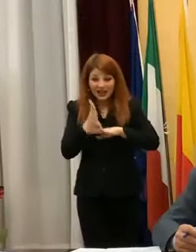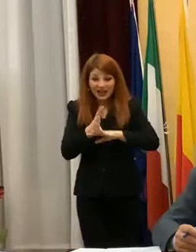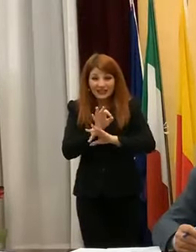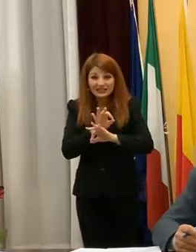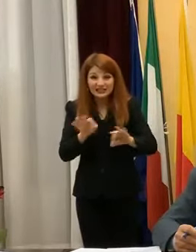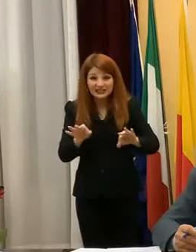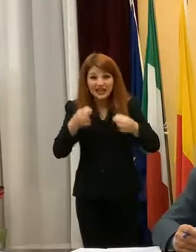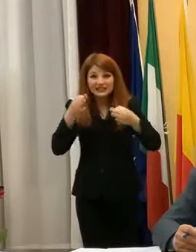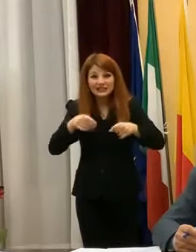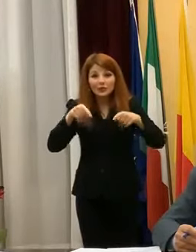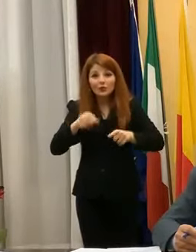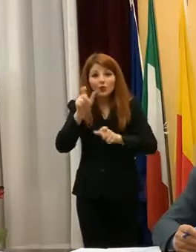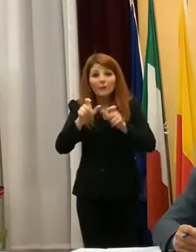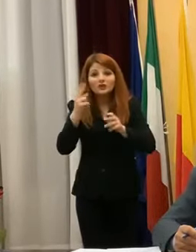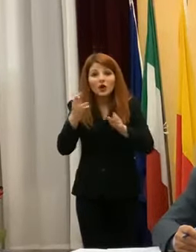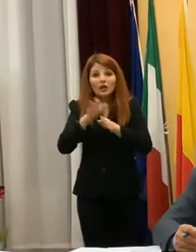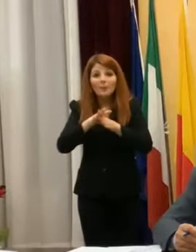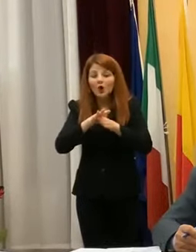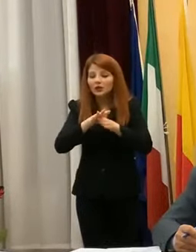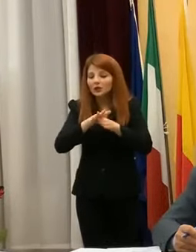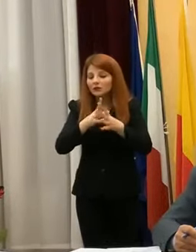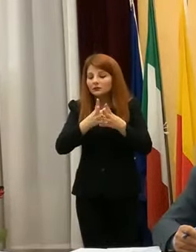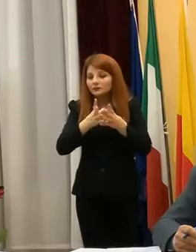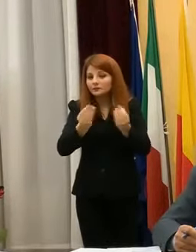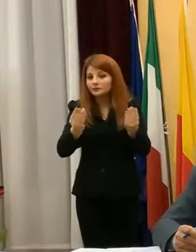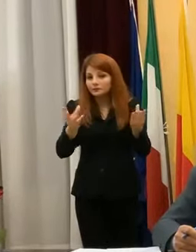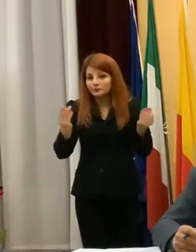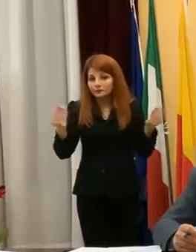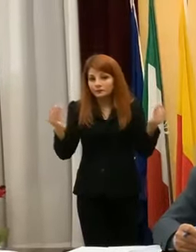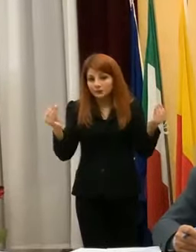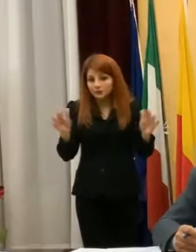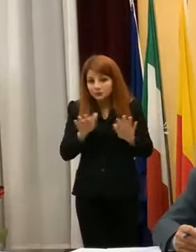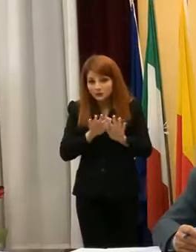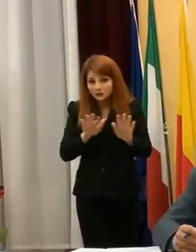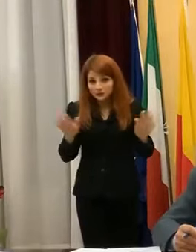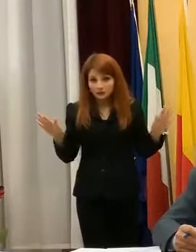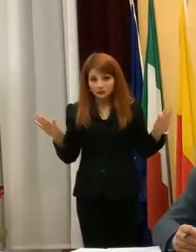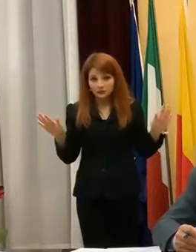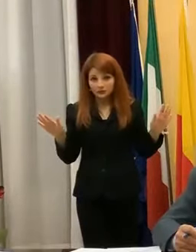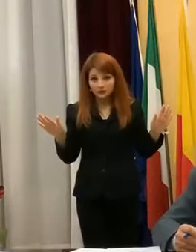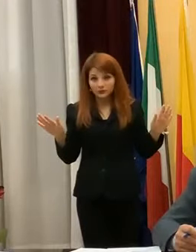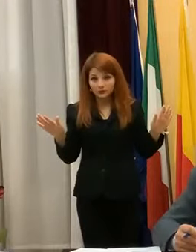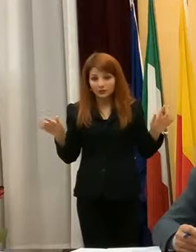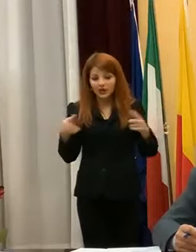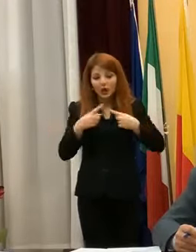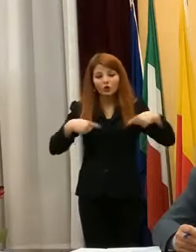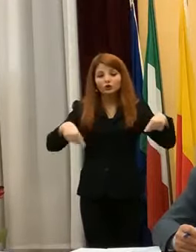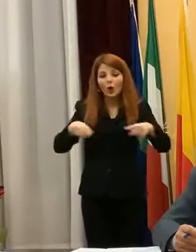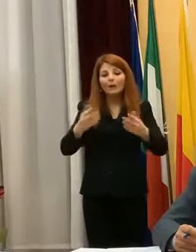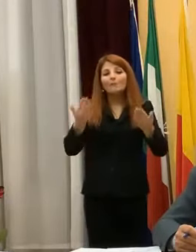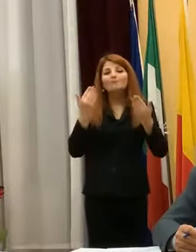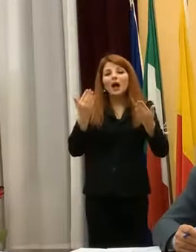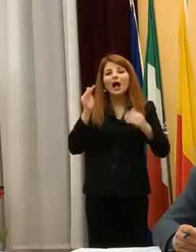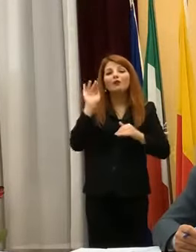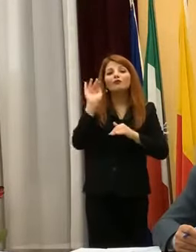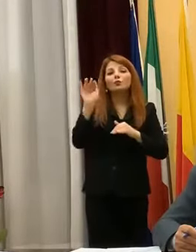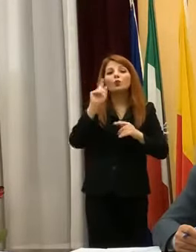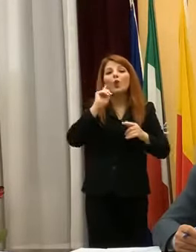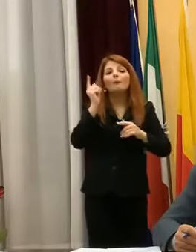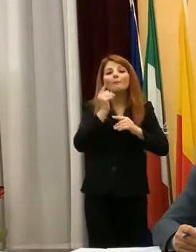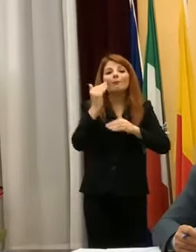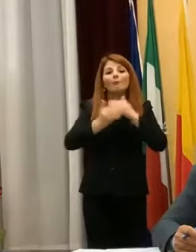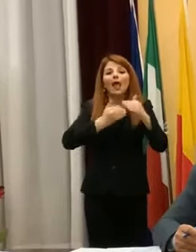non gliene fregava nulla. Noi siamo tanto sognatori che abbiamo redatto più